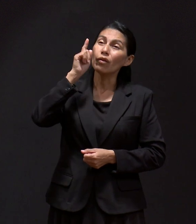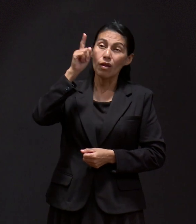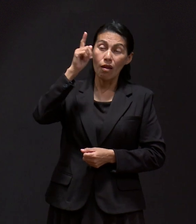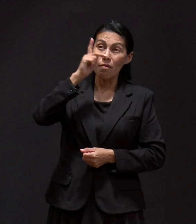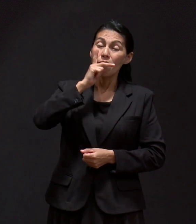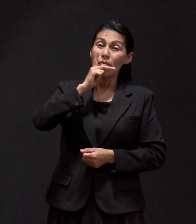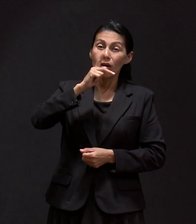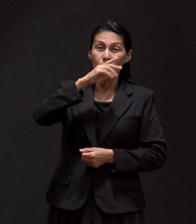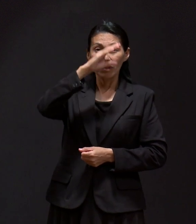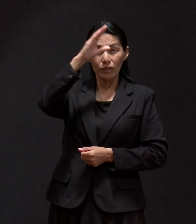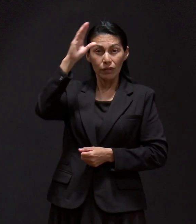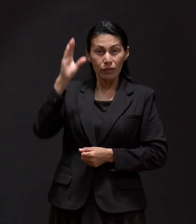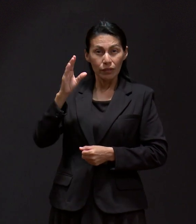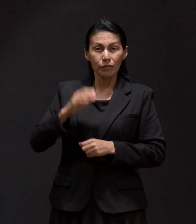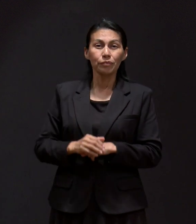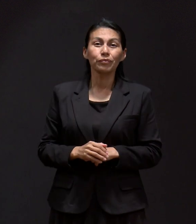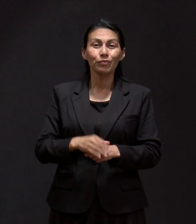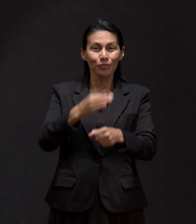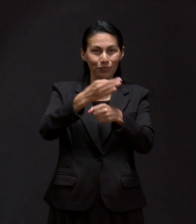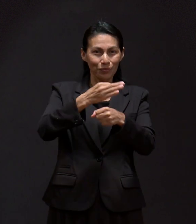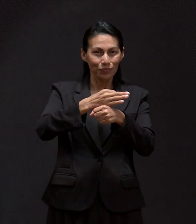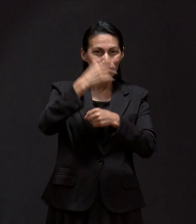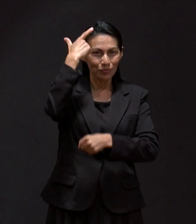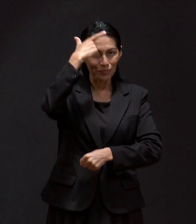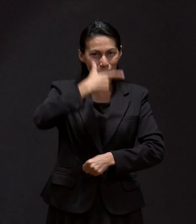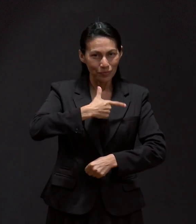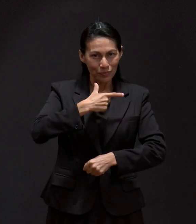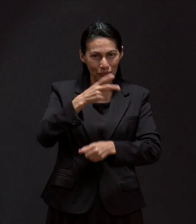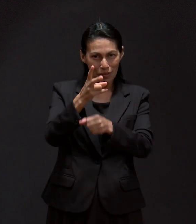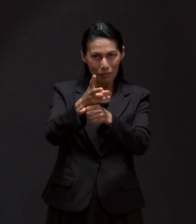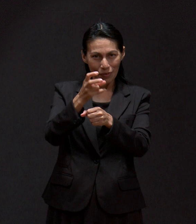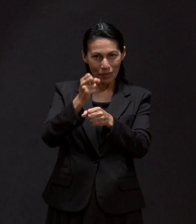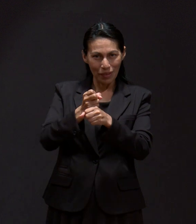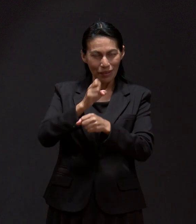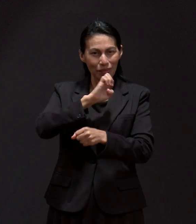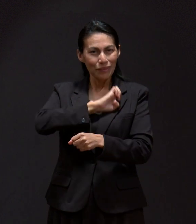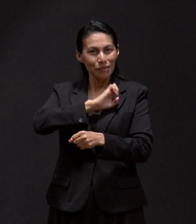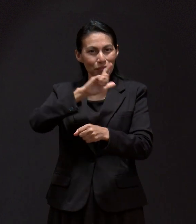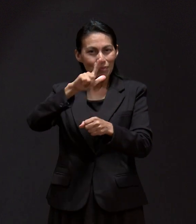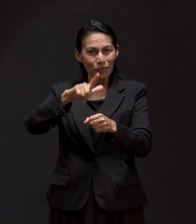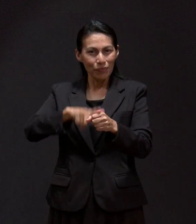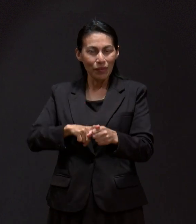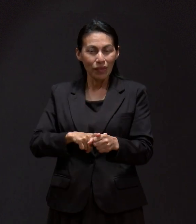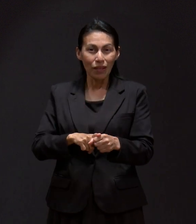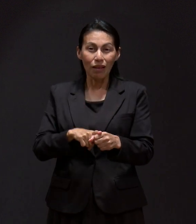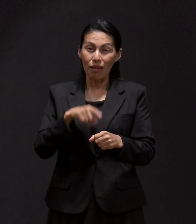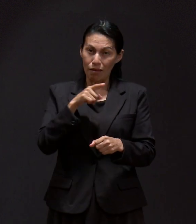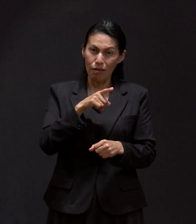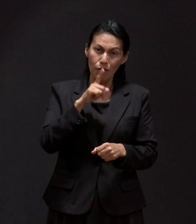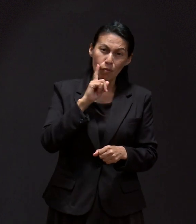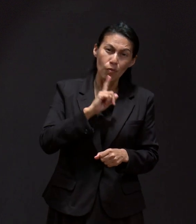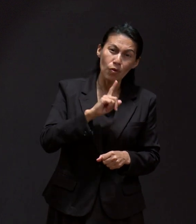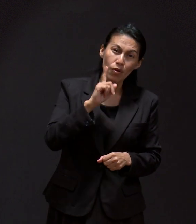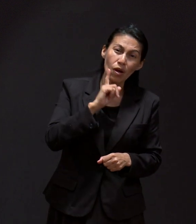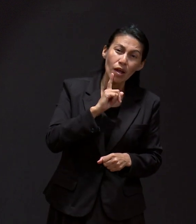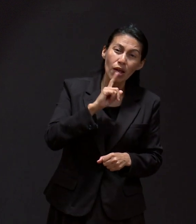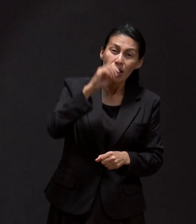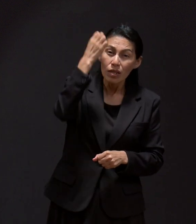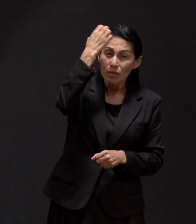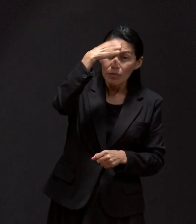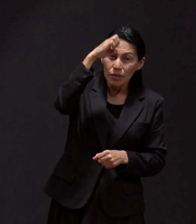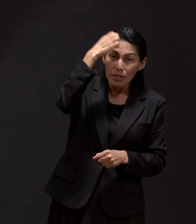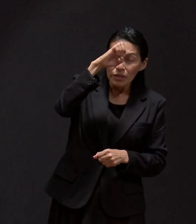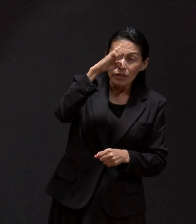celestial esta noche tenemos una invitada especial que tiene la experiencia de fe